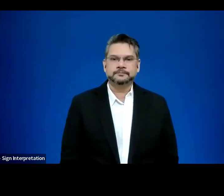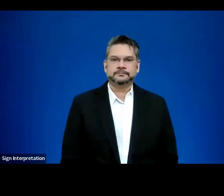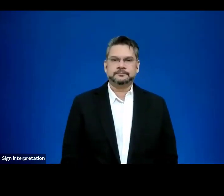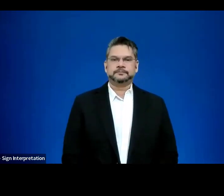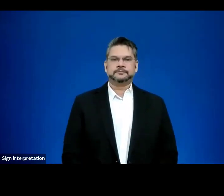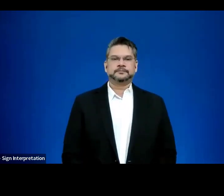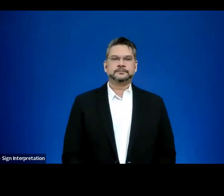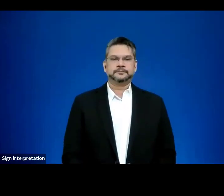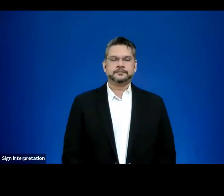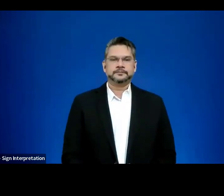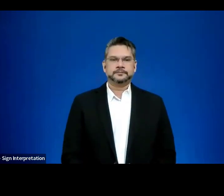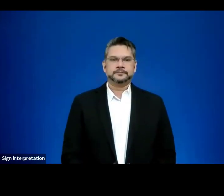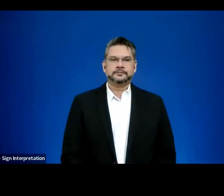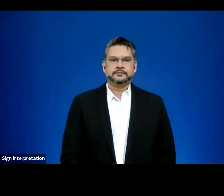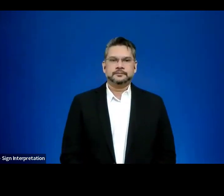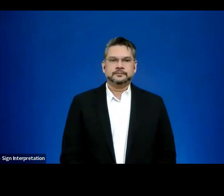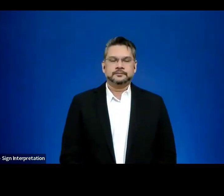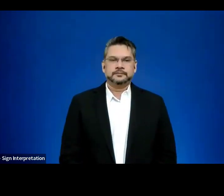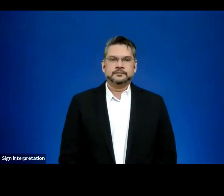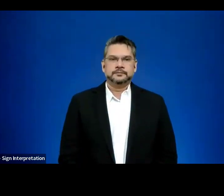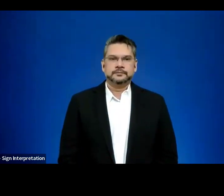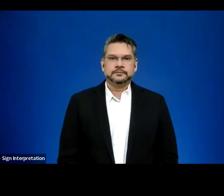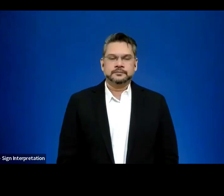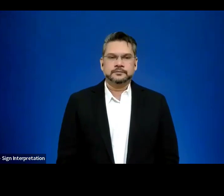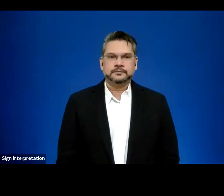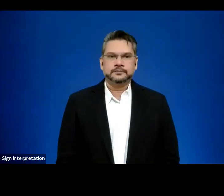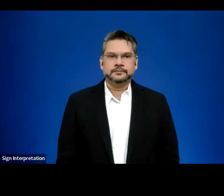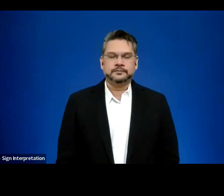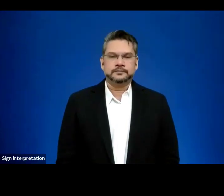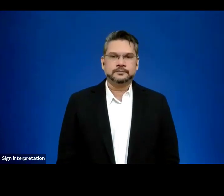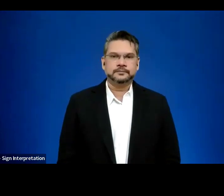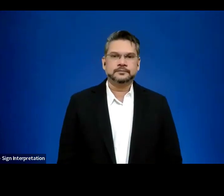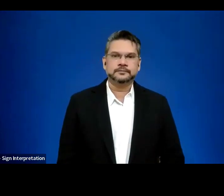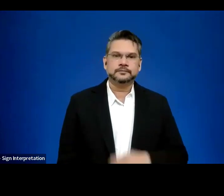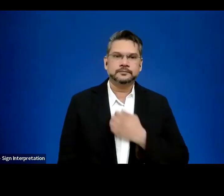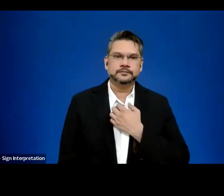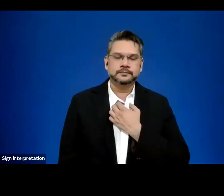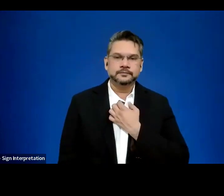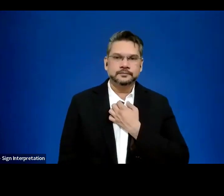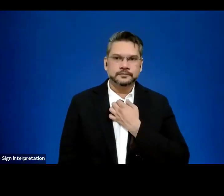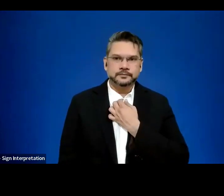你要把静音关掉，然后开始发言。